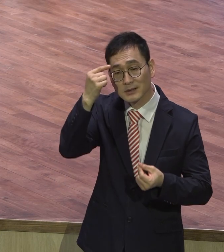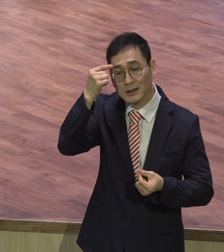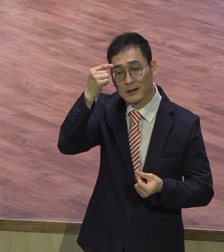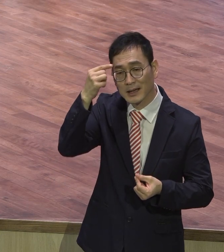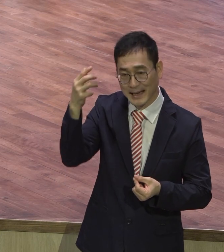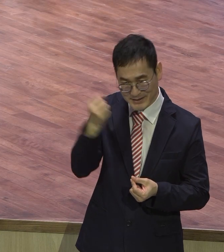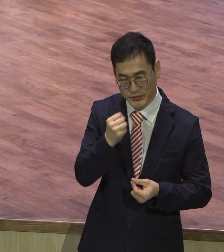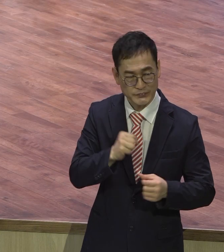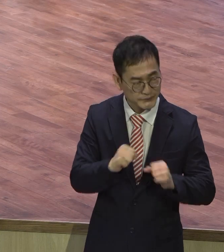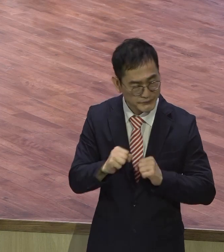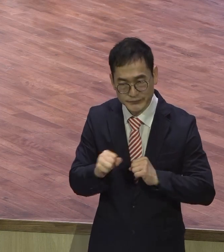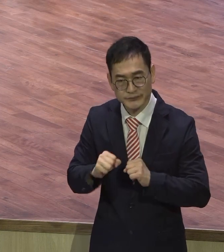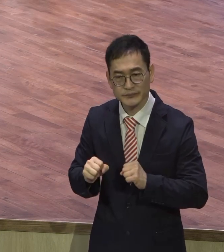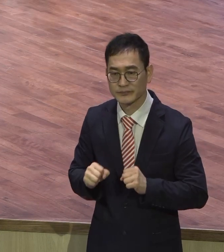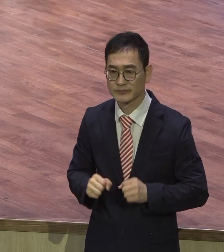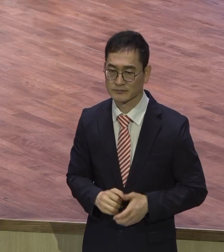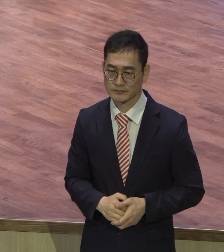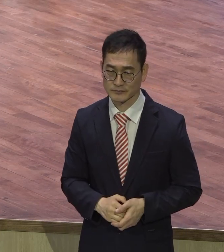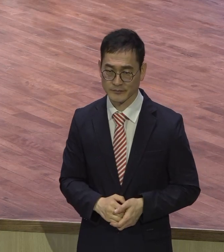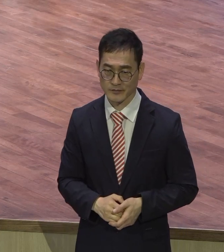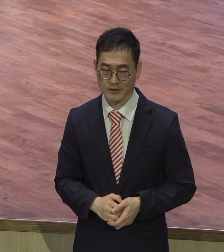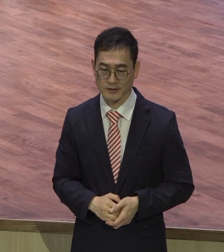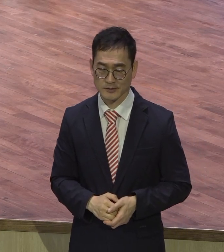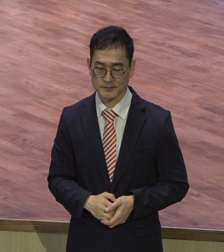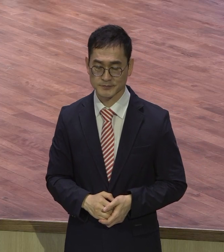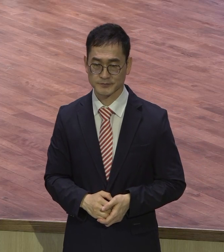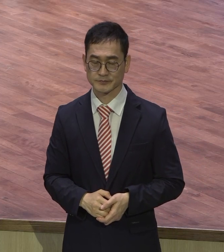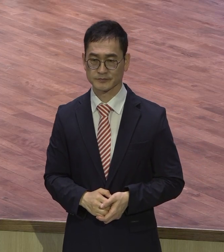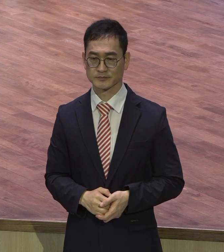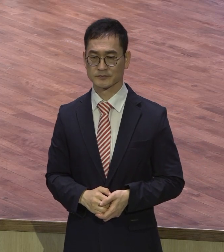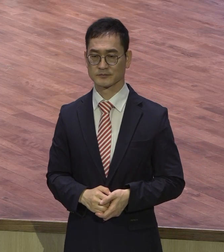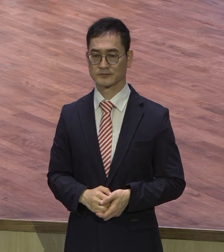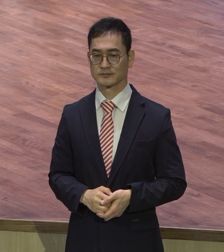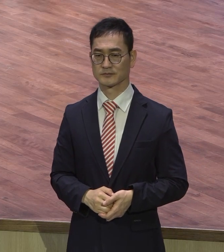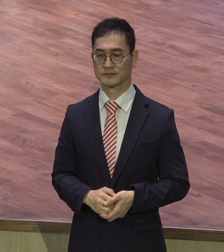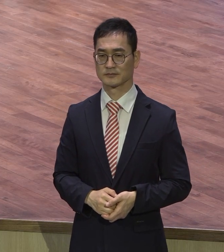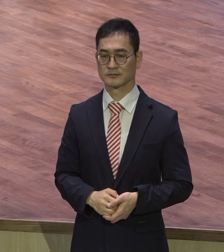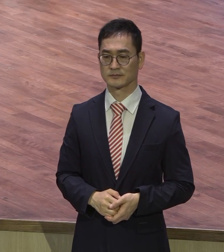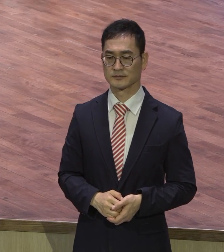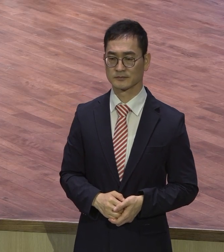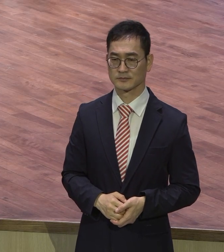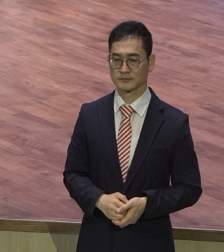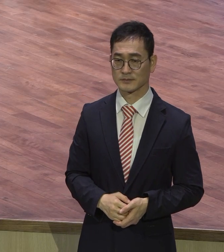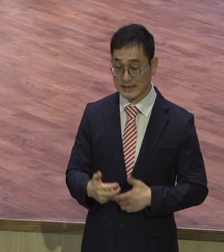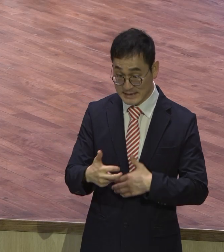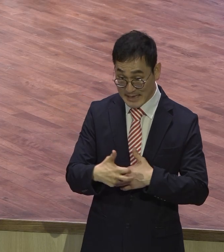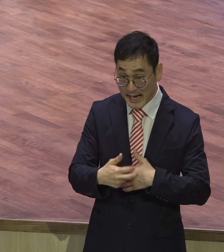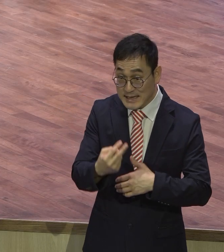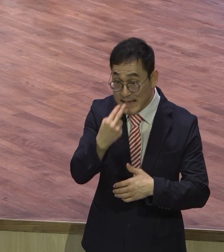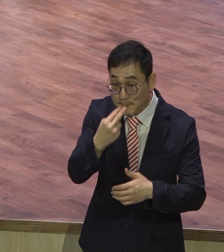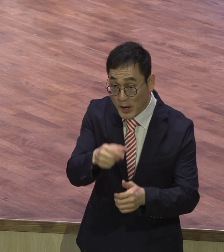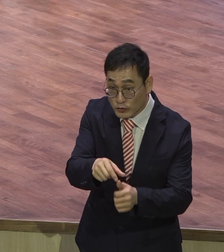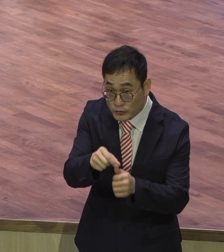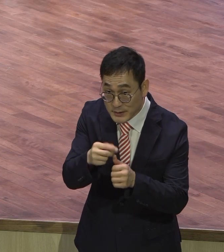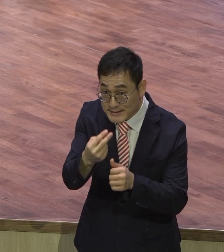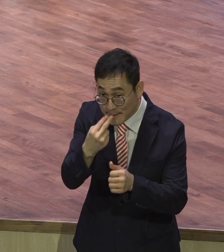여기에 인생의 최고 우선순위를 둬야 돼요 생명 살림 의사는 생명 살림